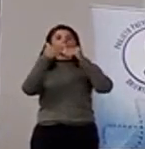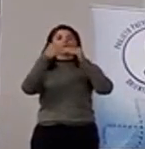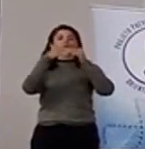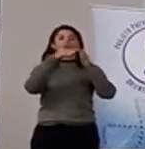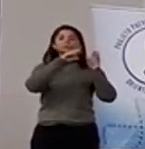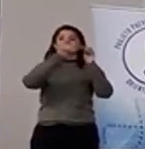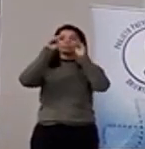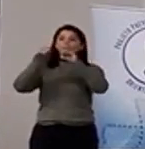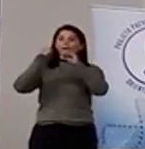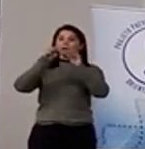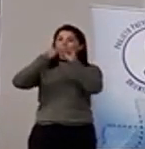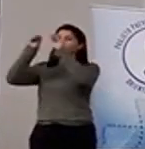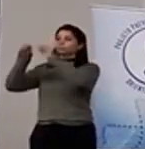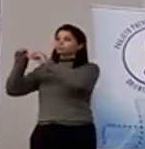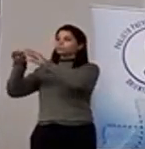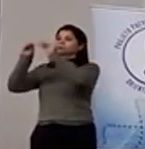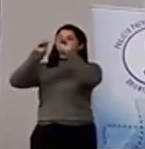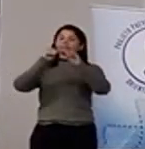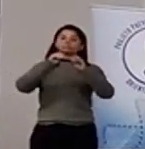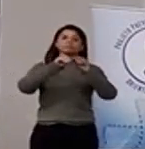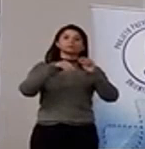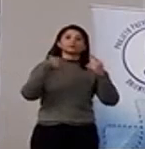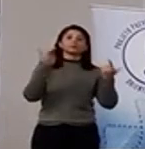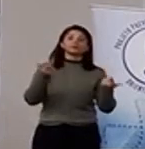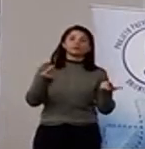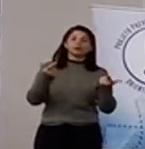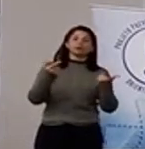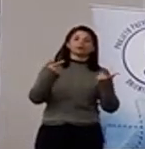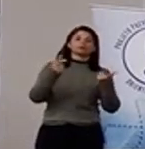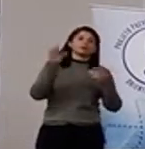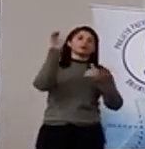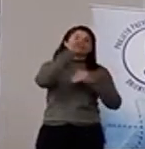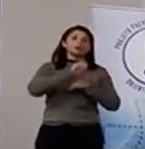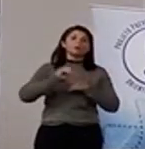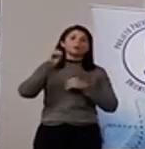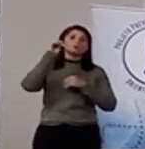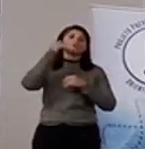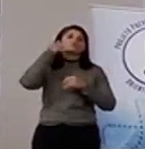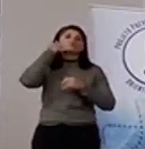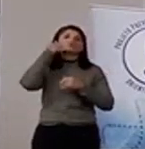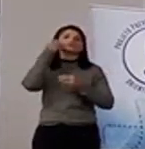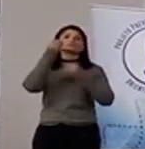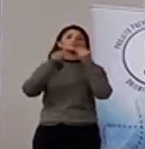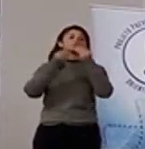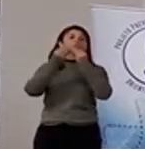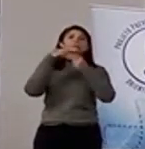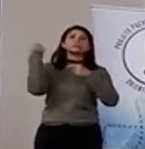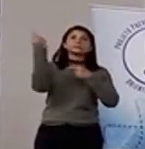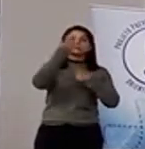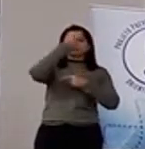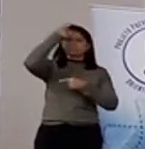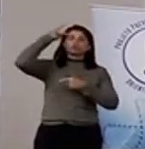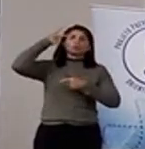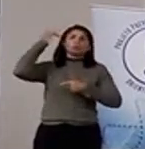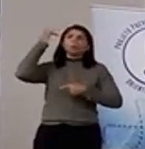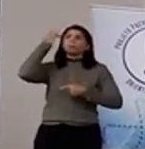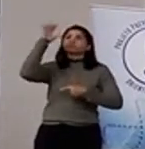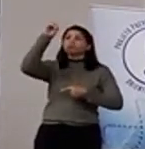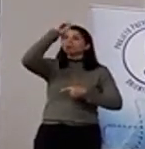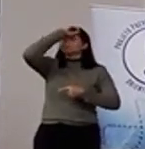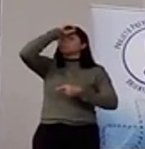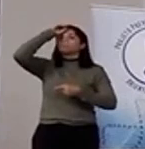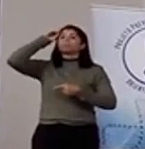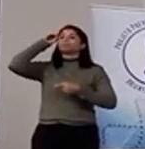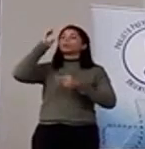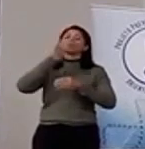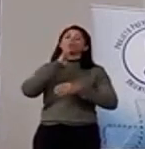passando nós para um a um, até chegar na ouvidoria, e ninguém sabia do projeto. A gente que passou essa informação para a Secretaria